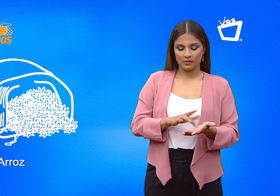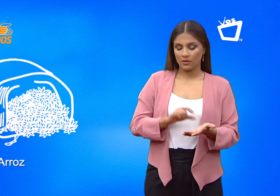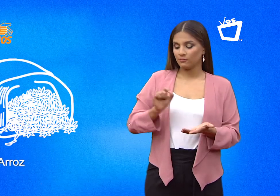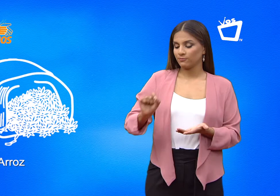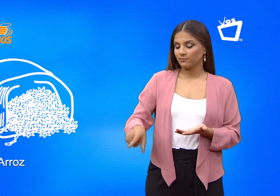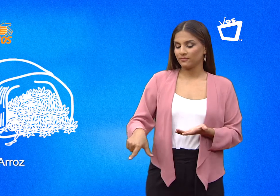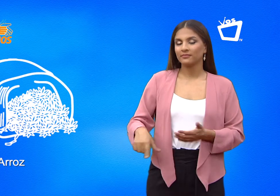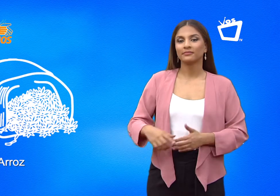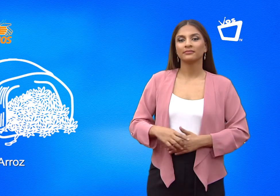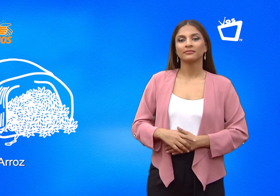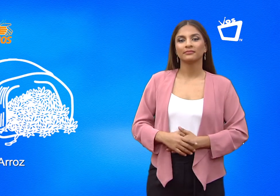Arroz.